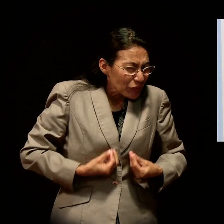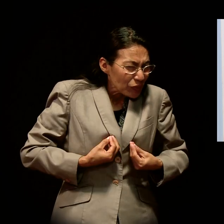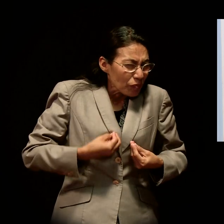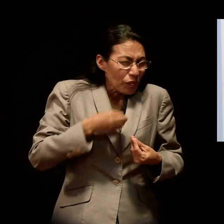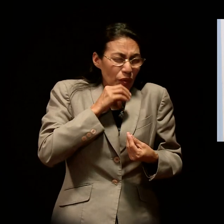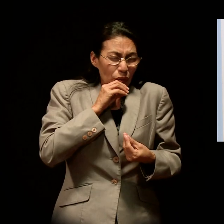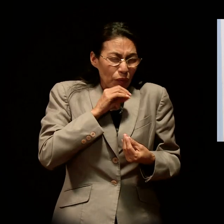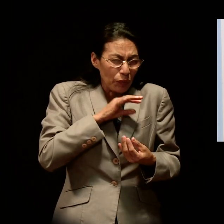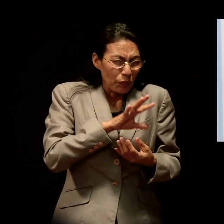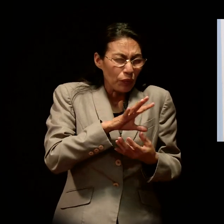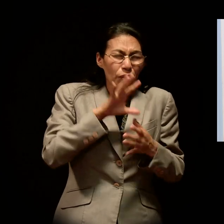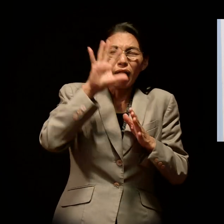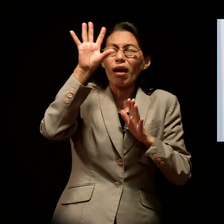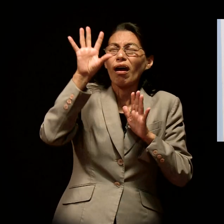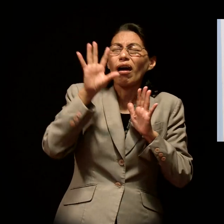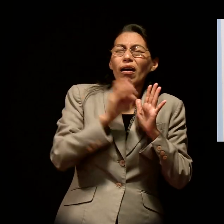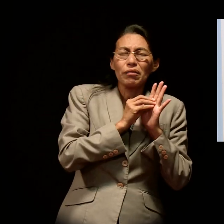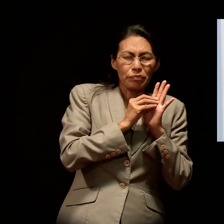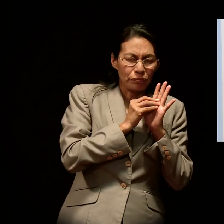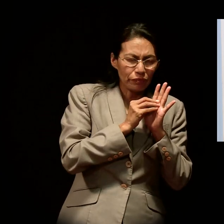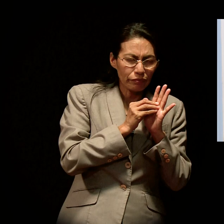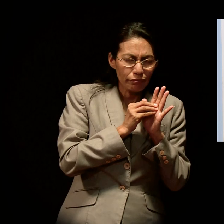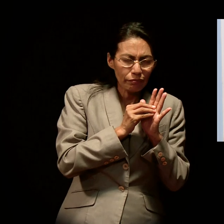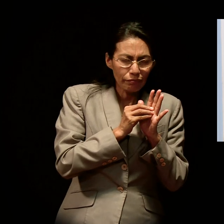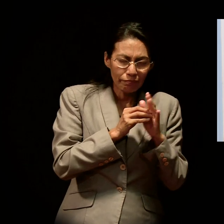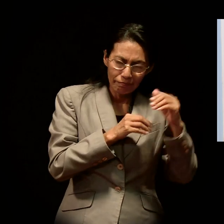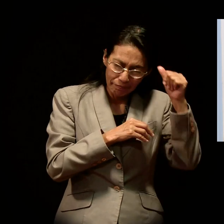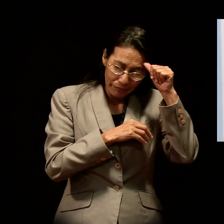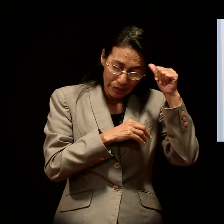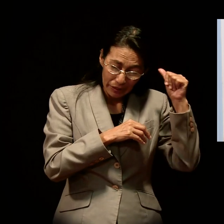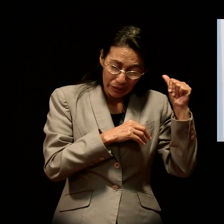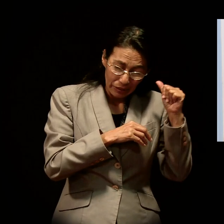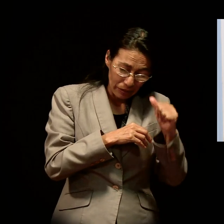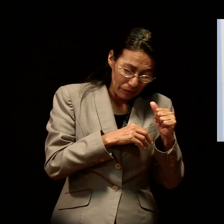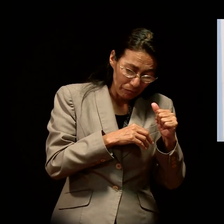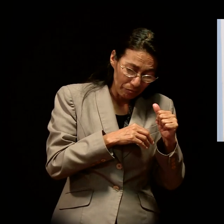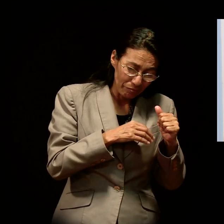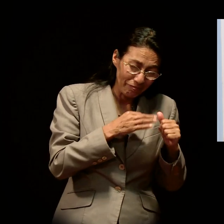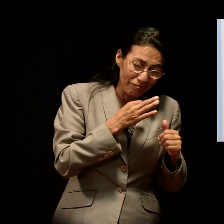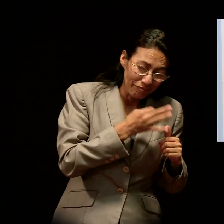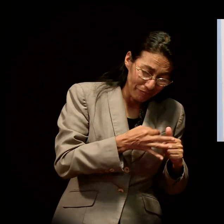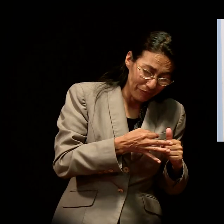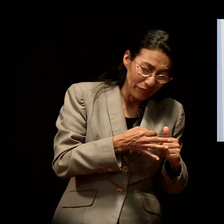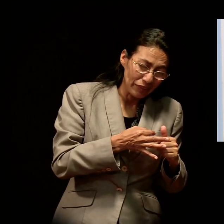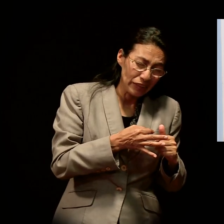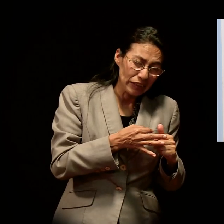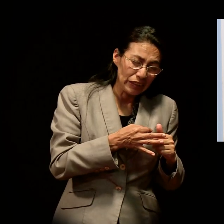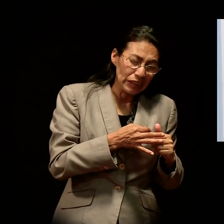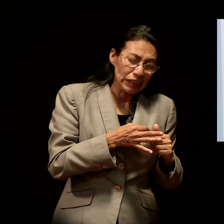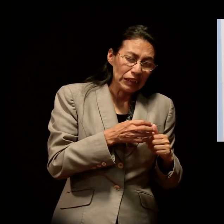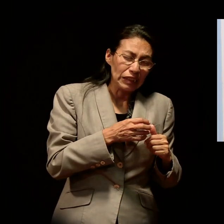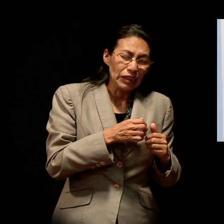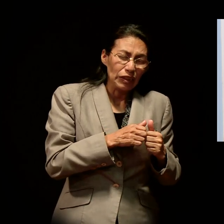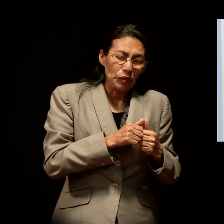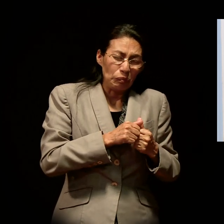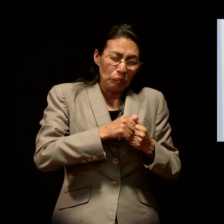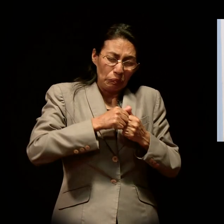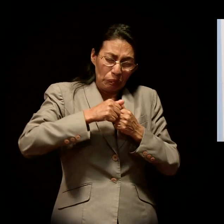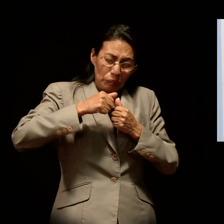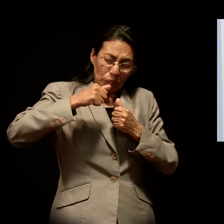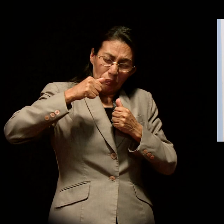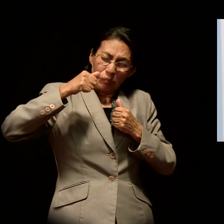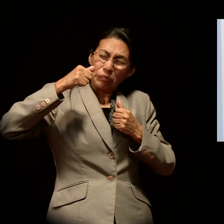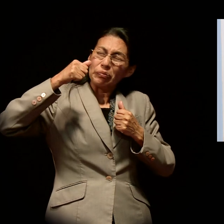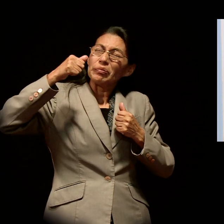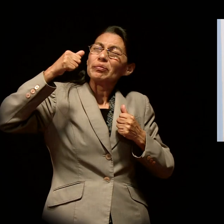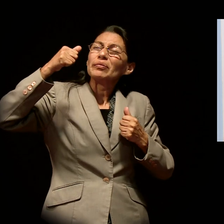cuidado usaste tus manos para dar en la formación de vida y lo hiciste a tu imagen Lamentablemente el